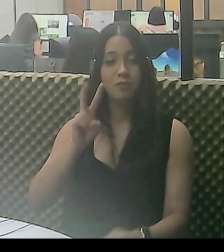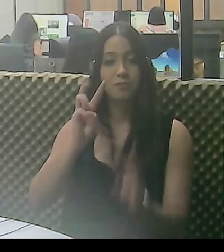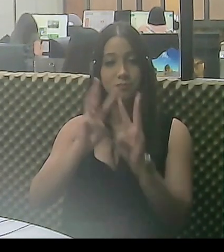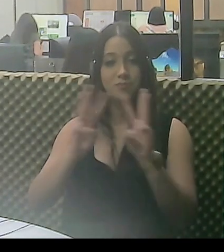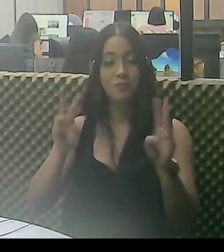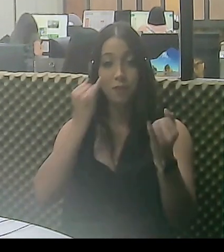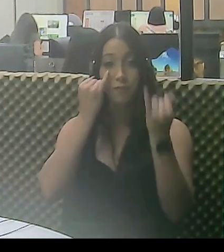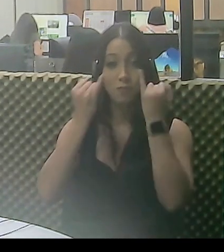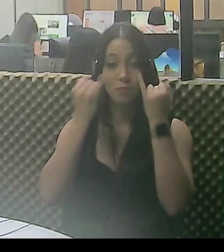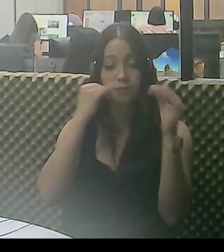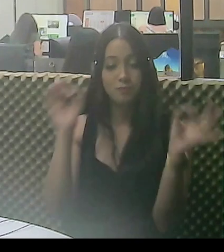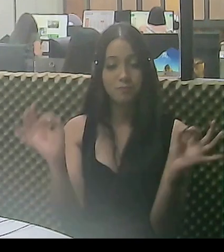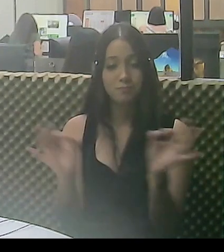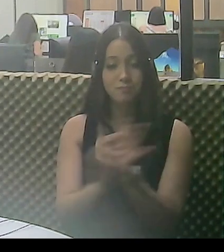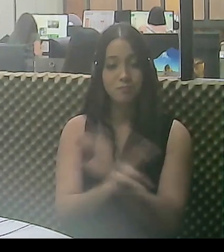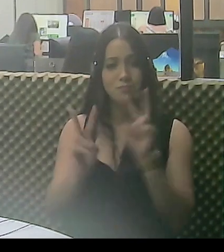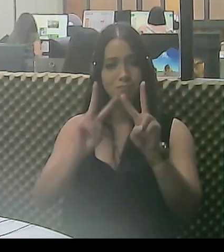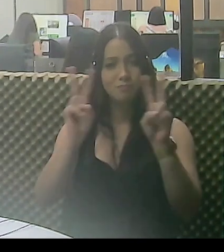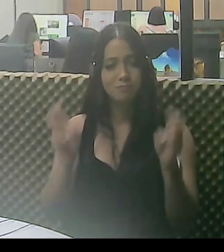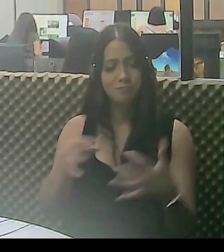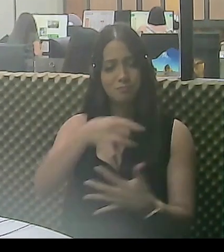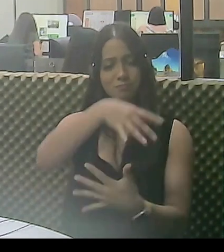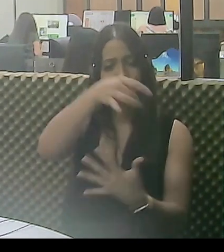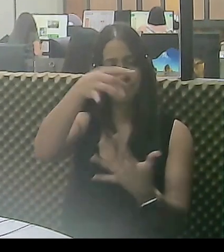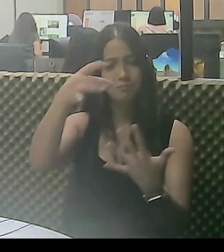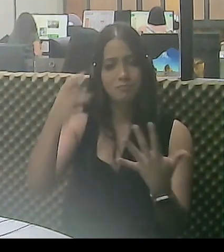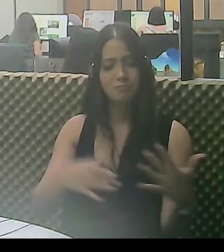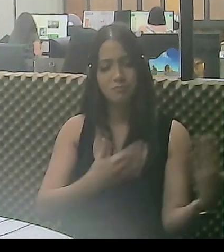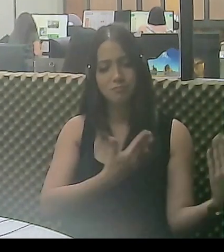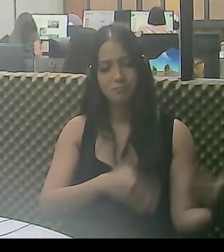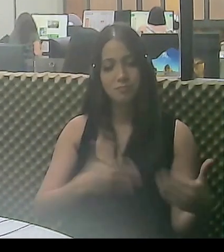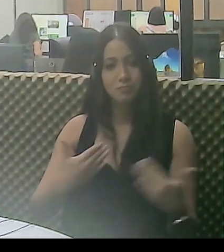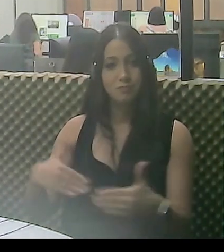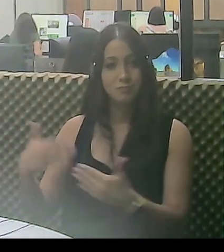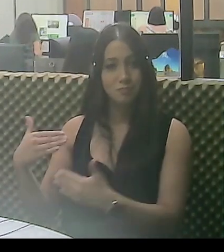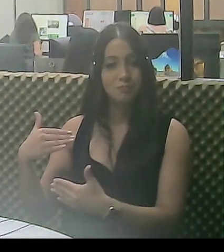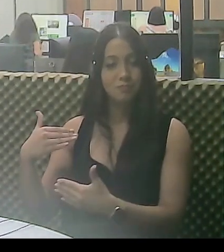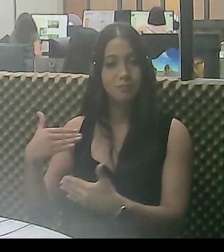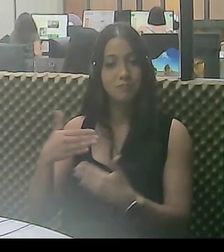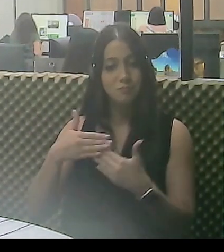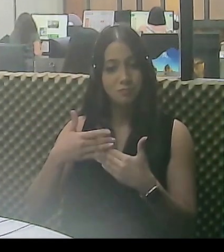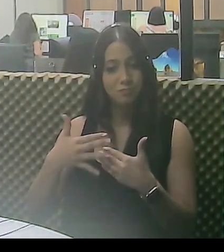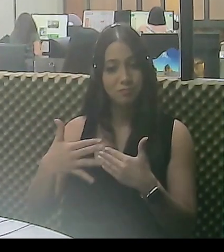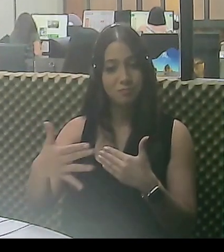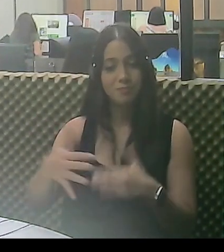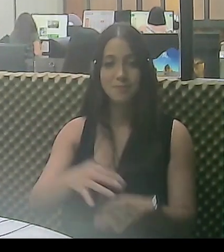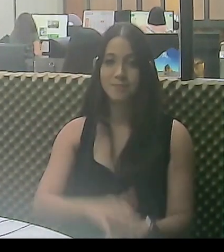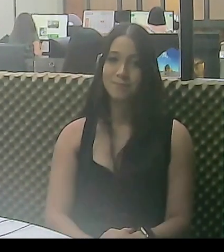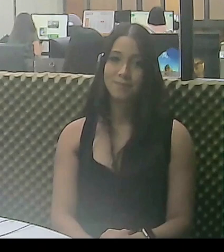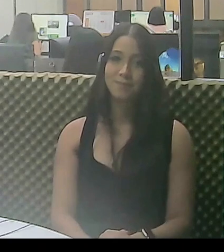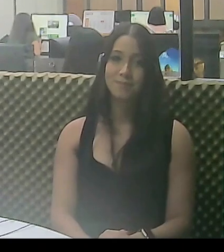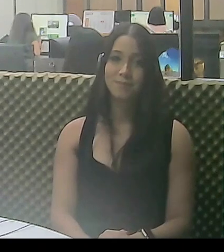as informações completas sobre esse e outros processos seletivos que estão em andamento.